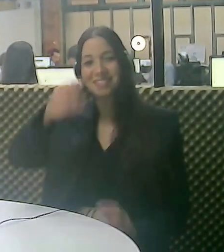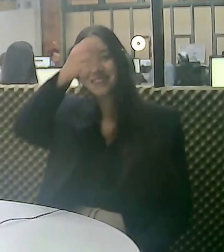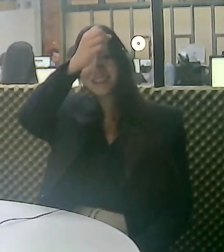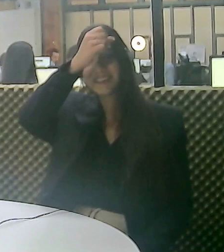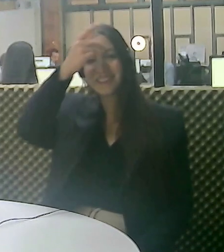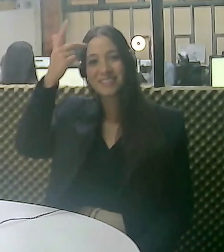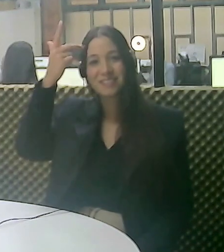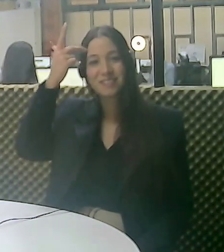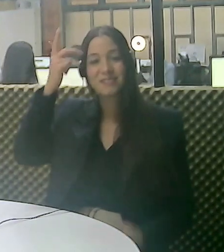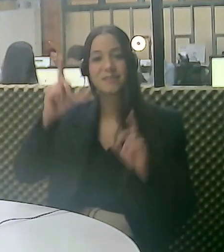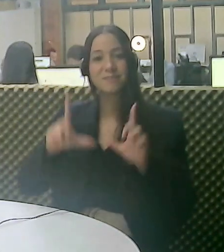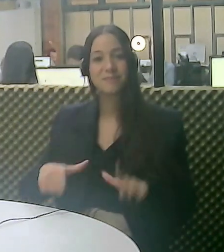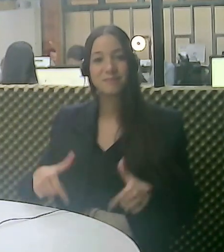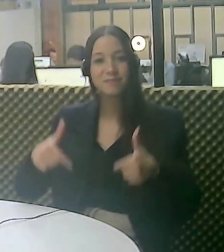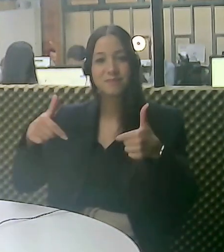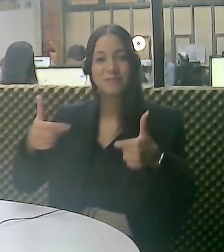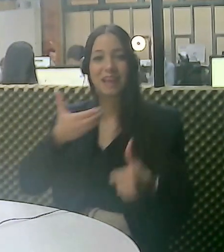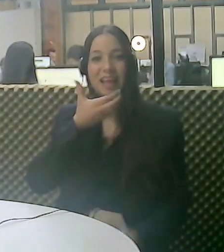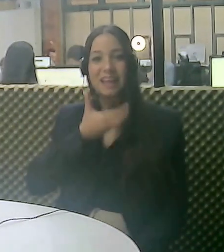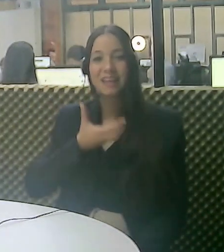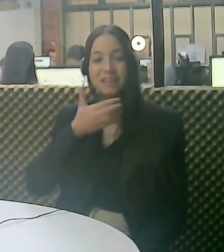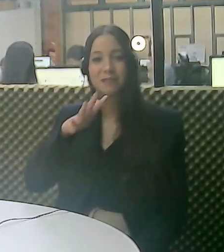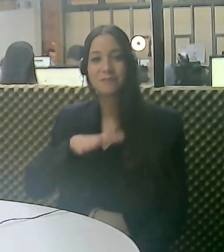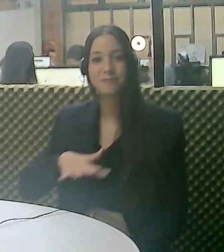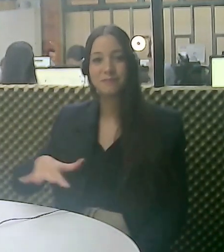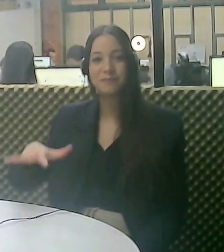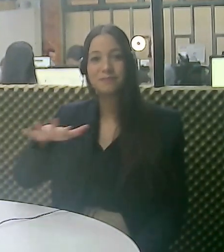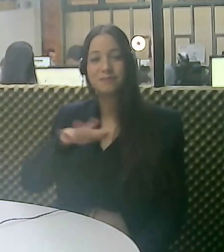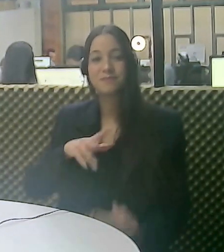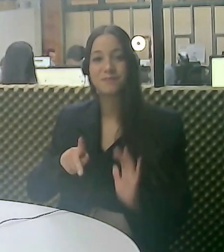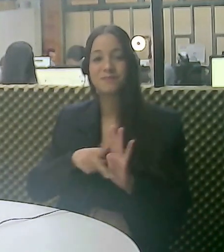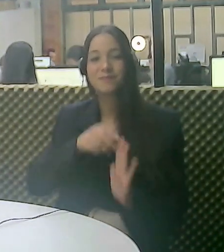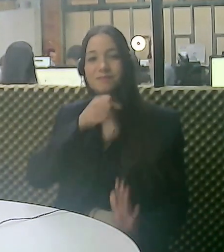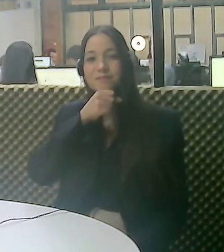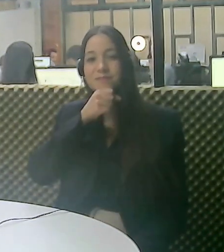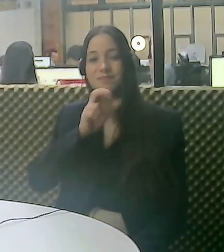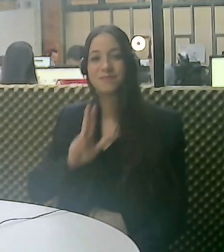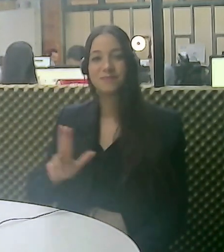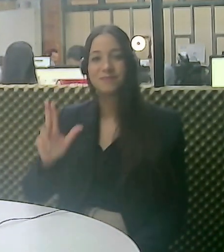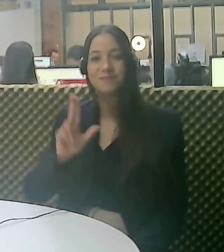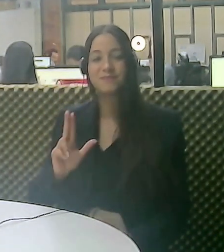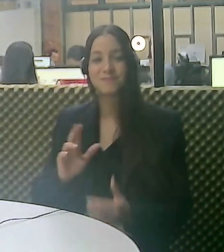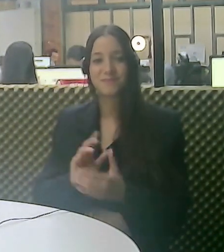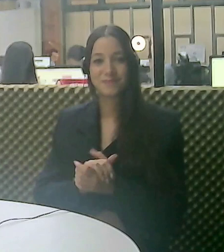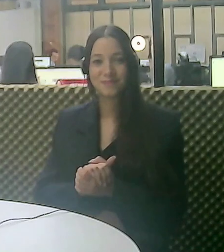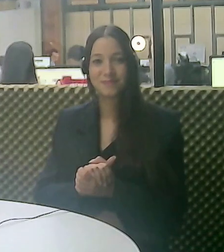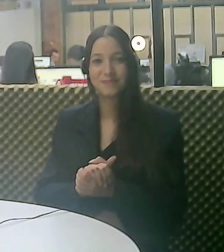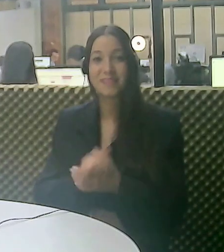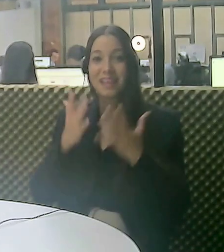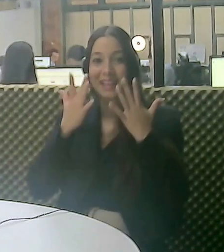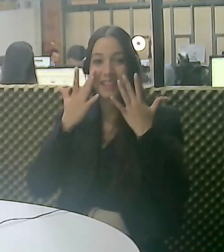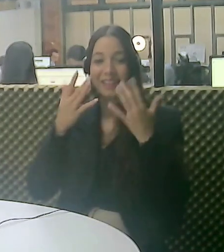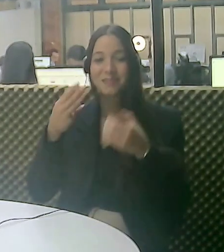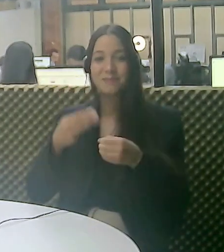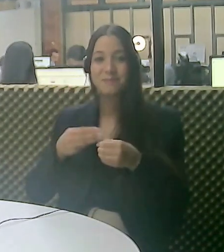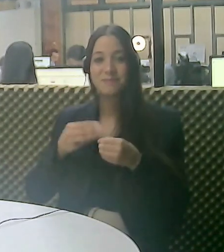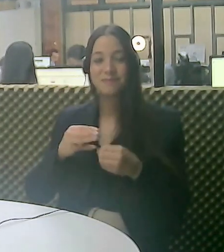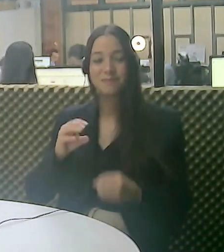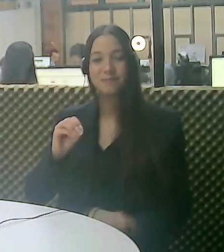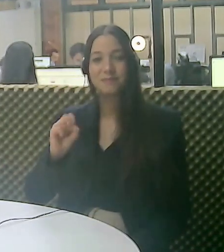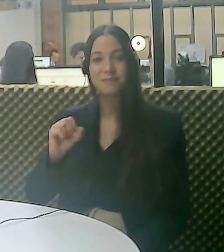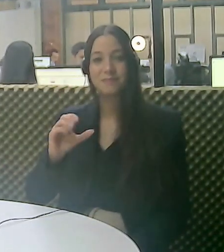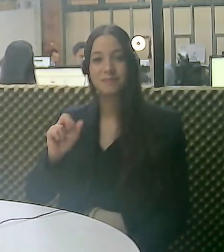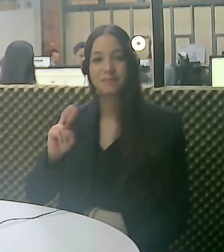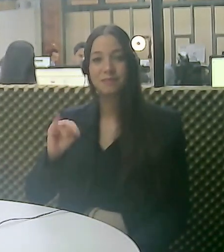Prefeitura realiza ações natalinas em espaços destinados a idosos de Uberlândia. Teatro Municipal Oscar